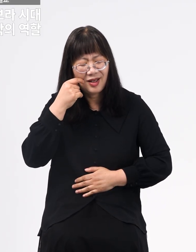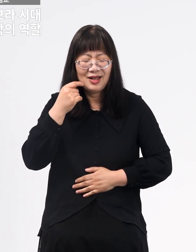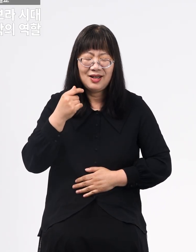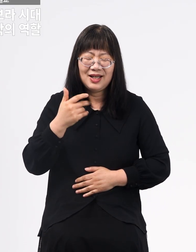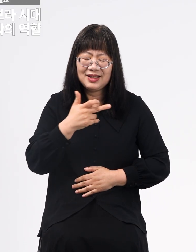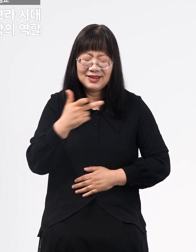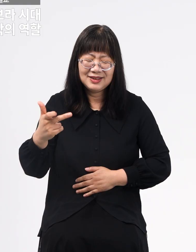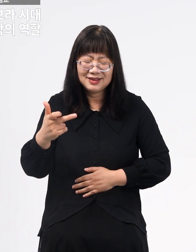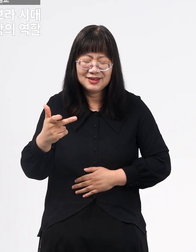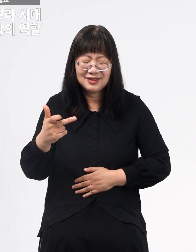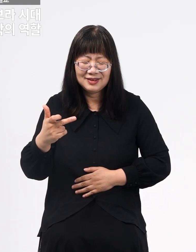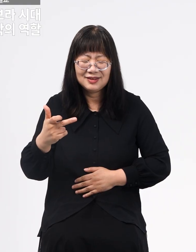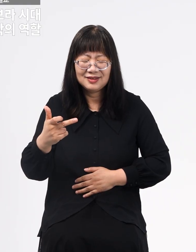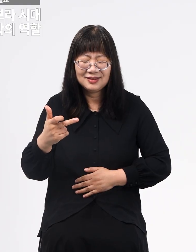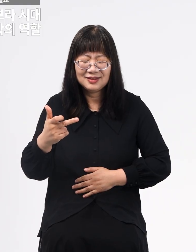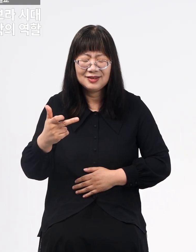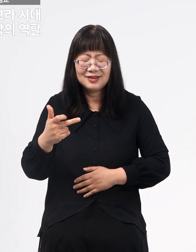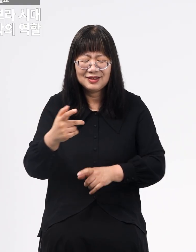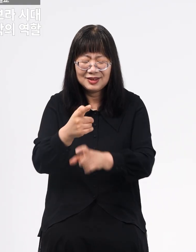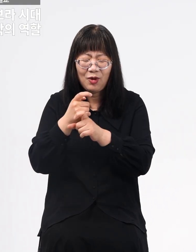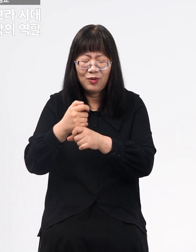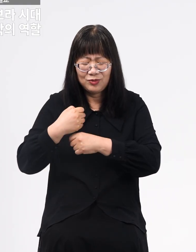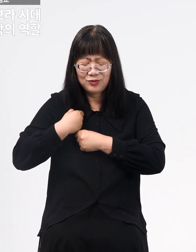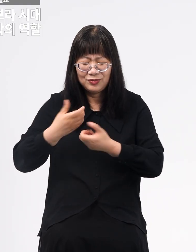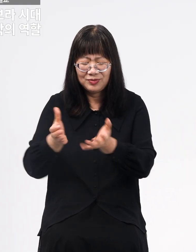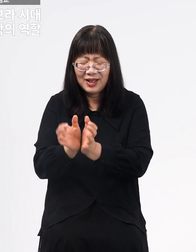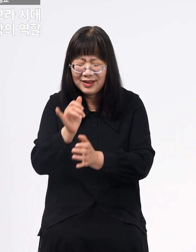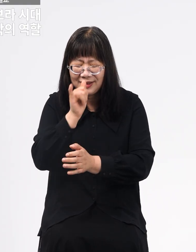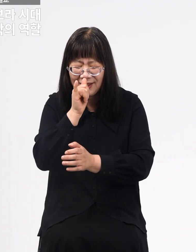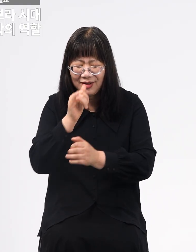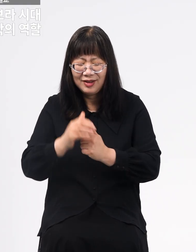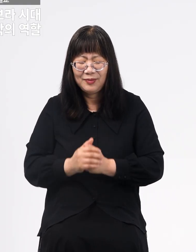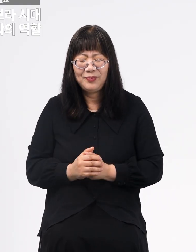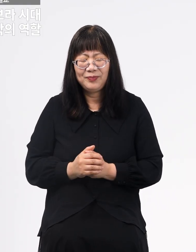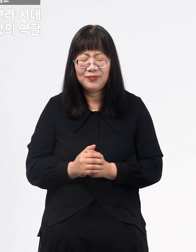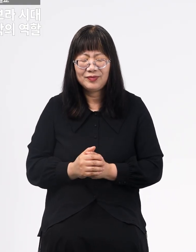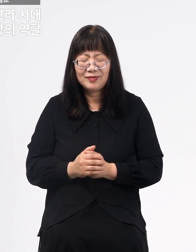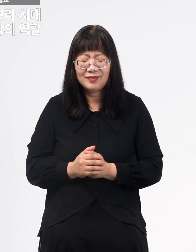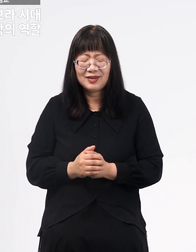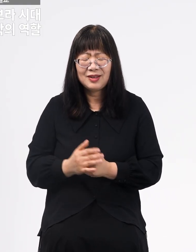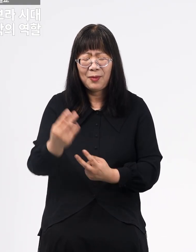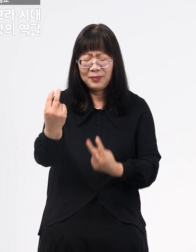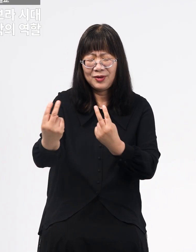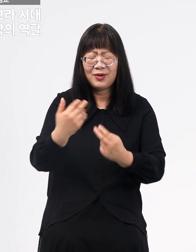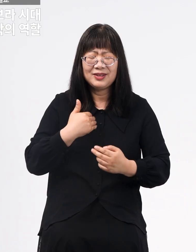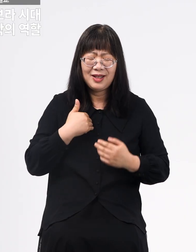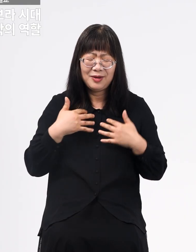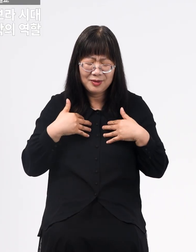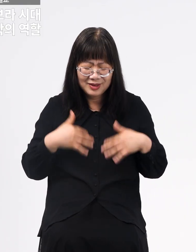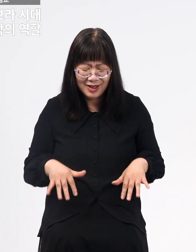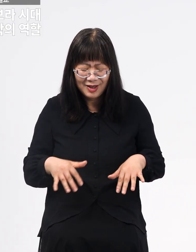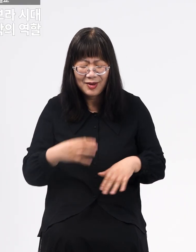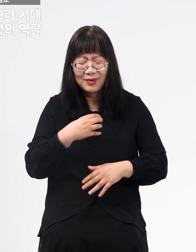어마어마한 규모의 크기가 있습니다. 비에서 나는 너무나 연약합니다. 겁도